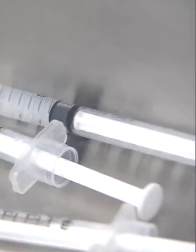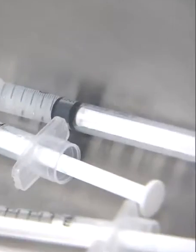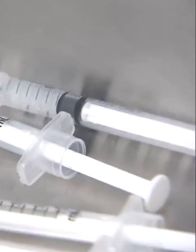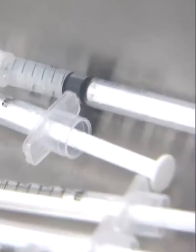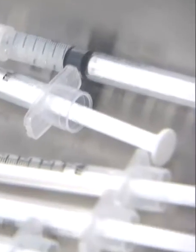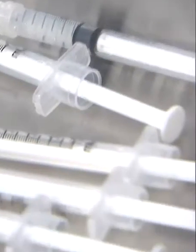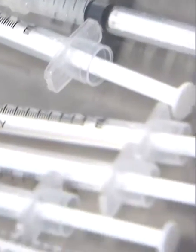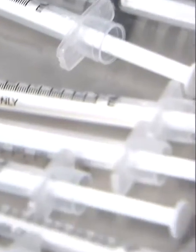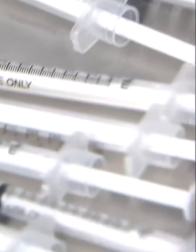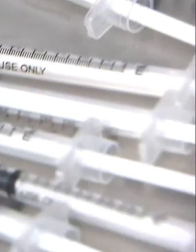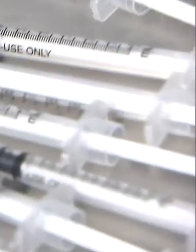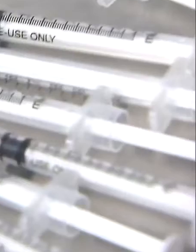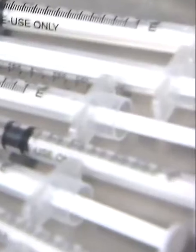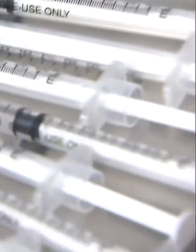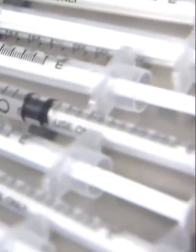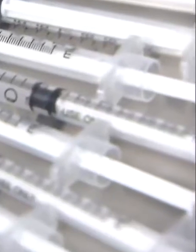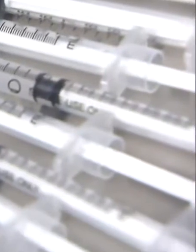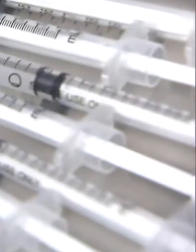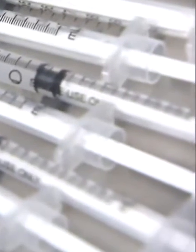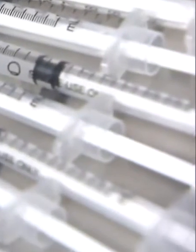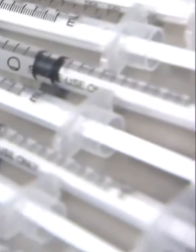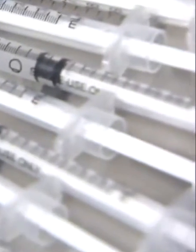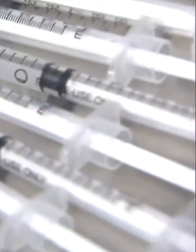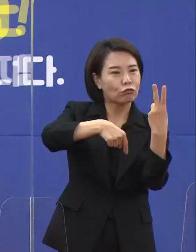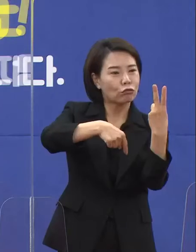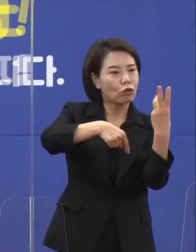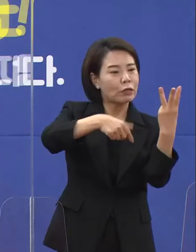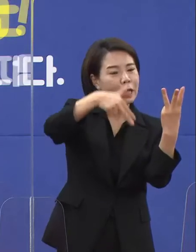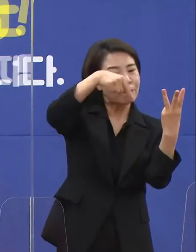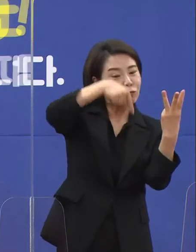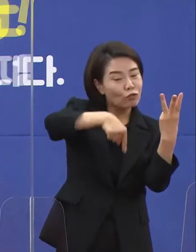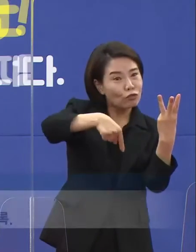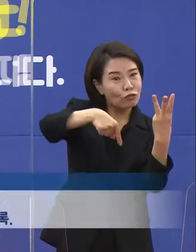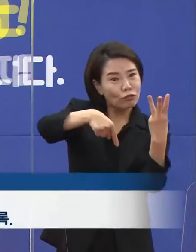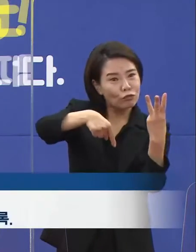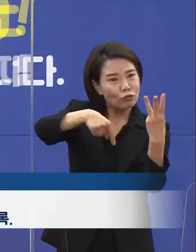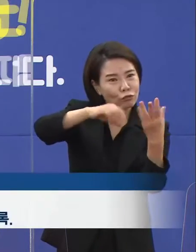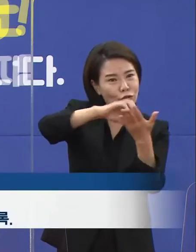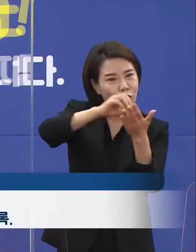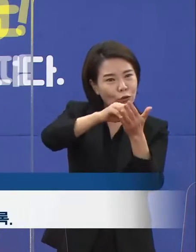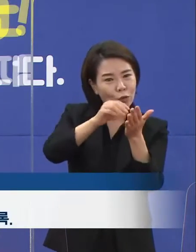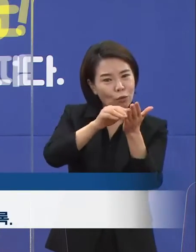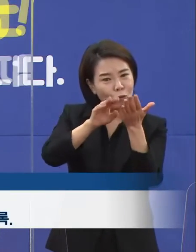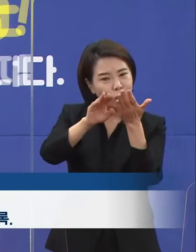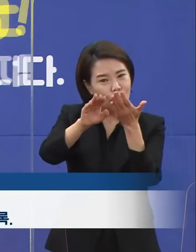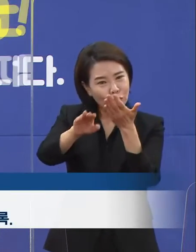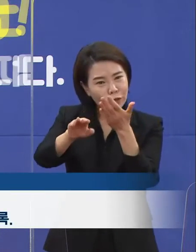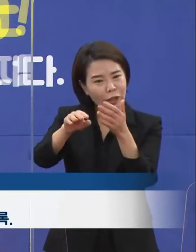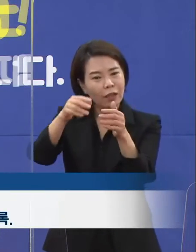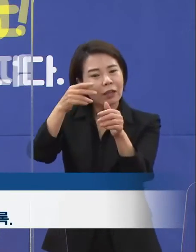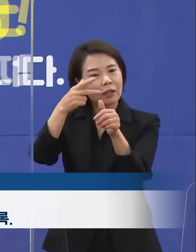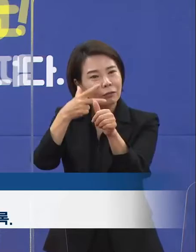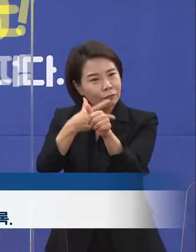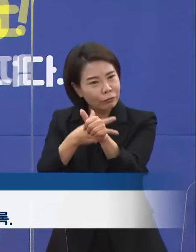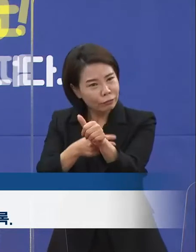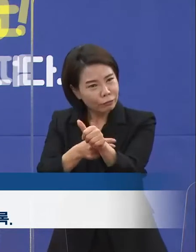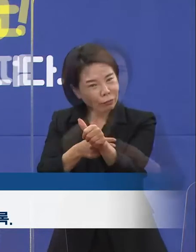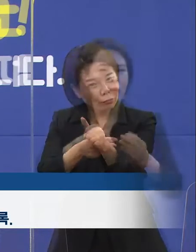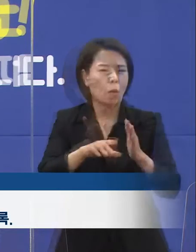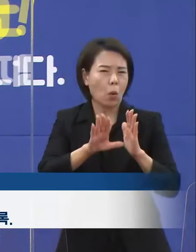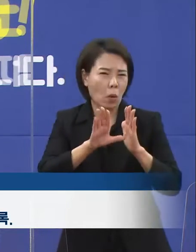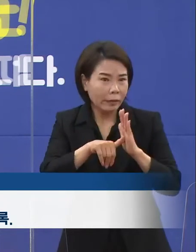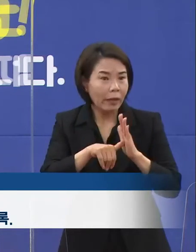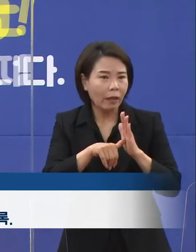형성이 가능하겠느냐는 우려도 나옵니다. 3주 정도 이후에 맞아도 되는 백신들이